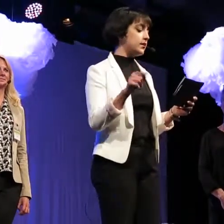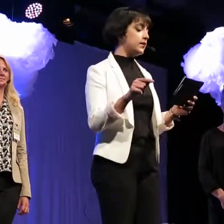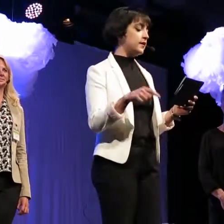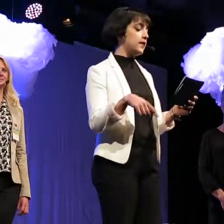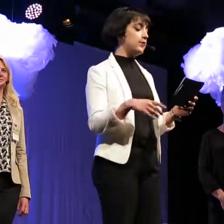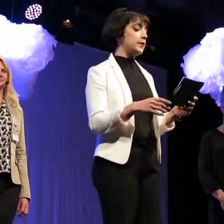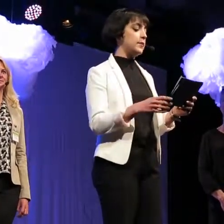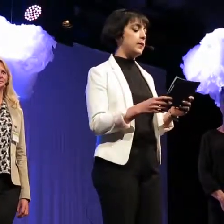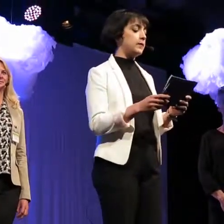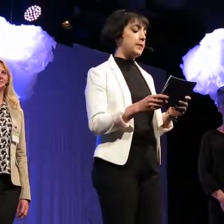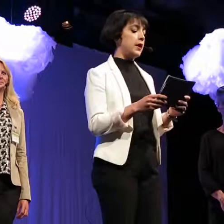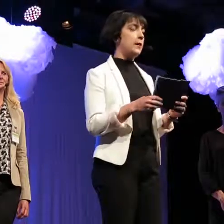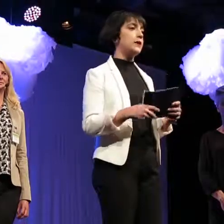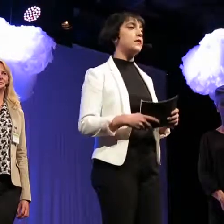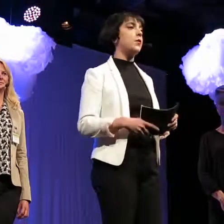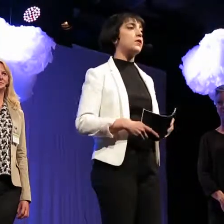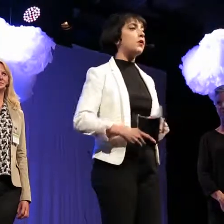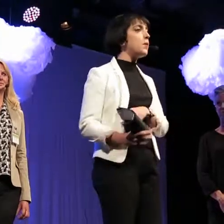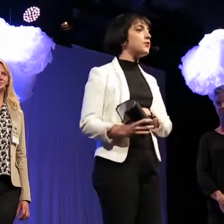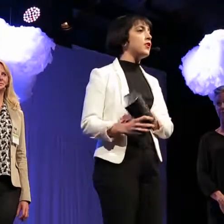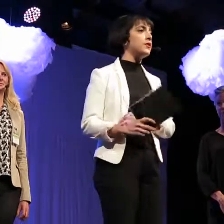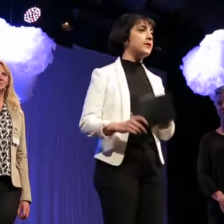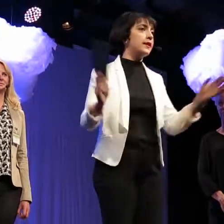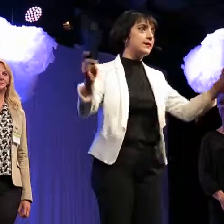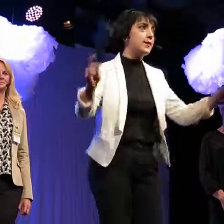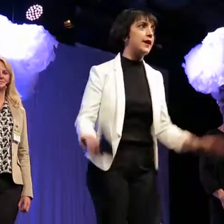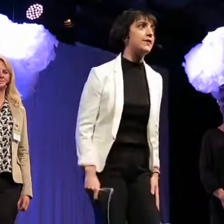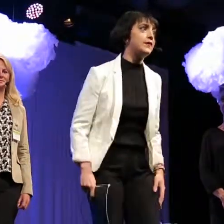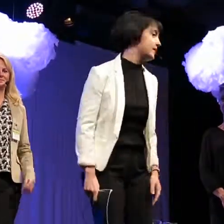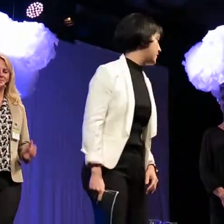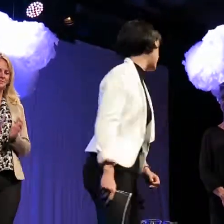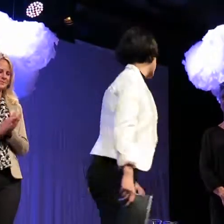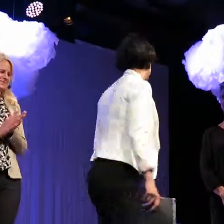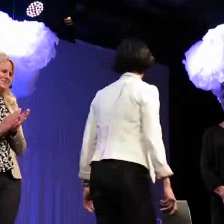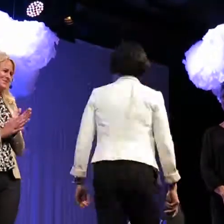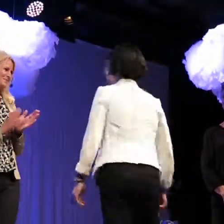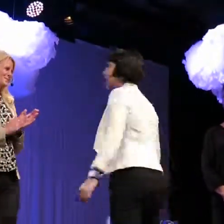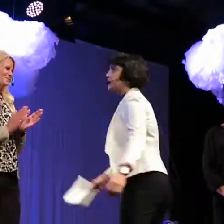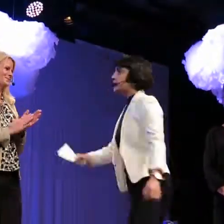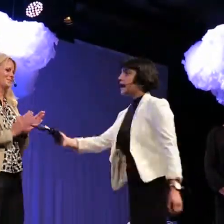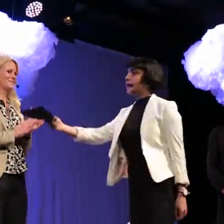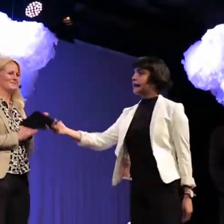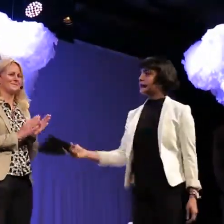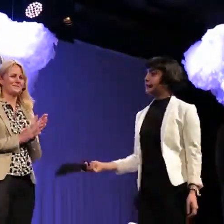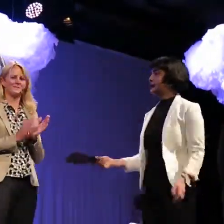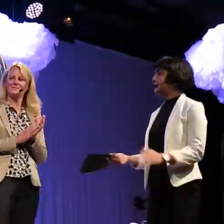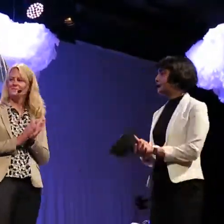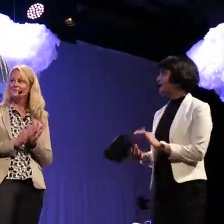13.30 för att prata med miljöminister Åsa Romson. Tack så mycket.